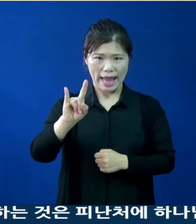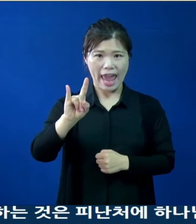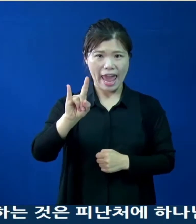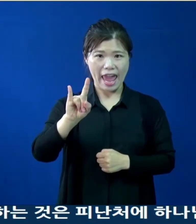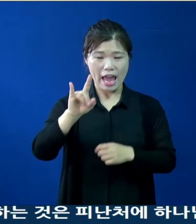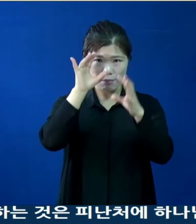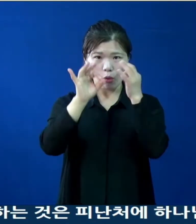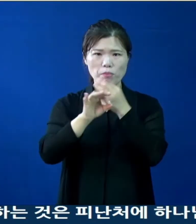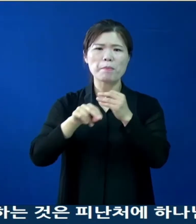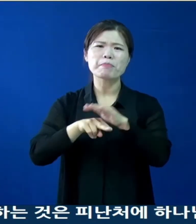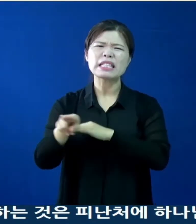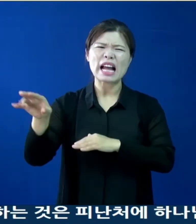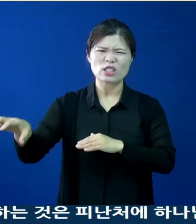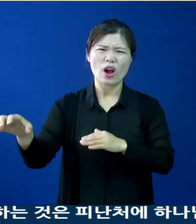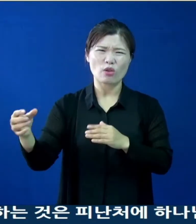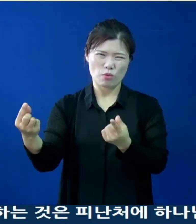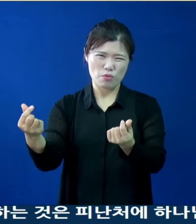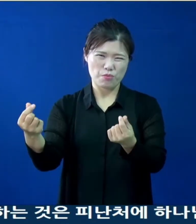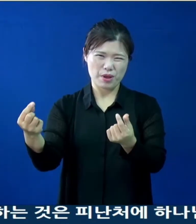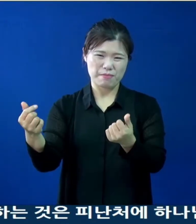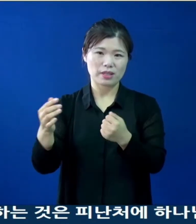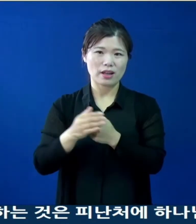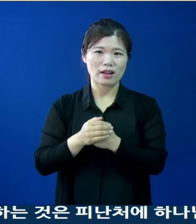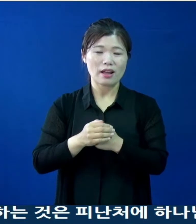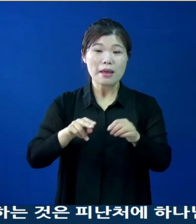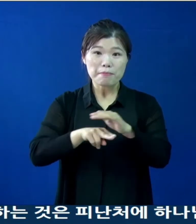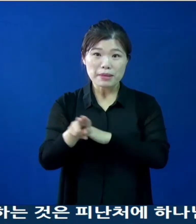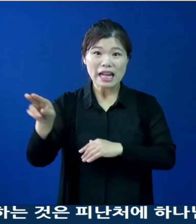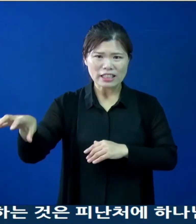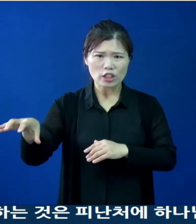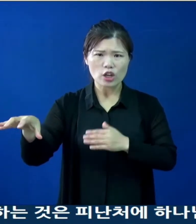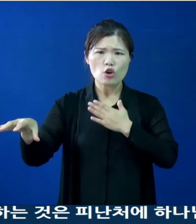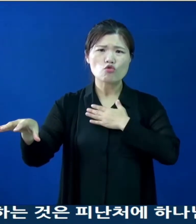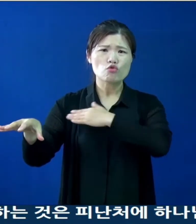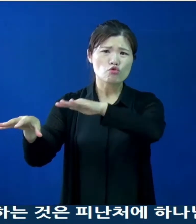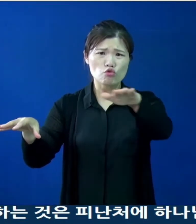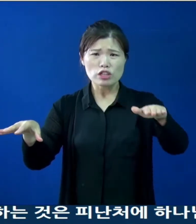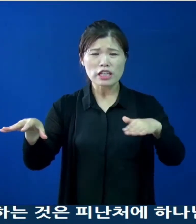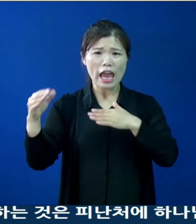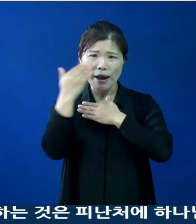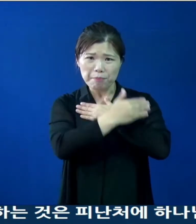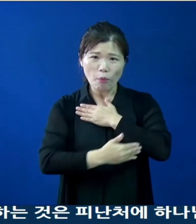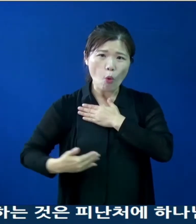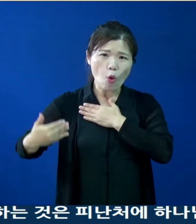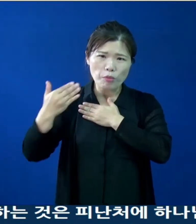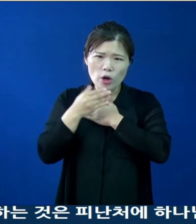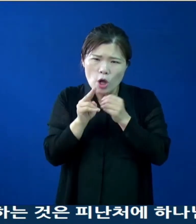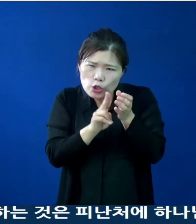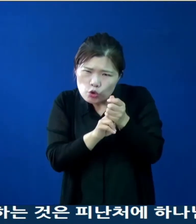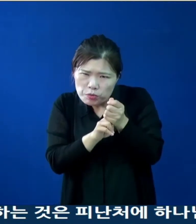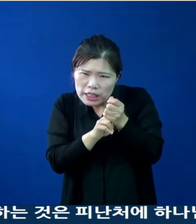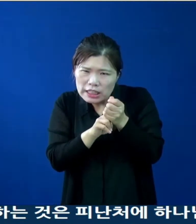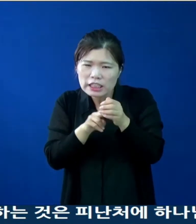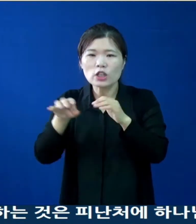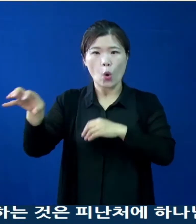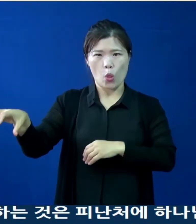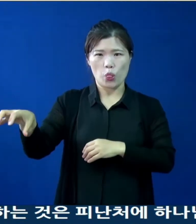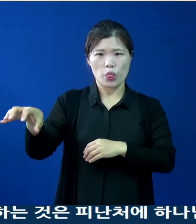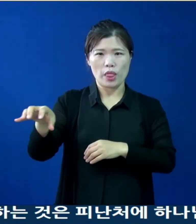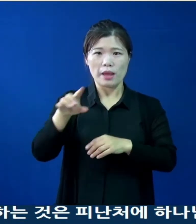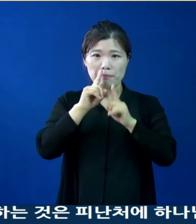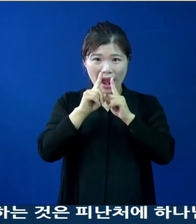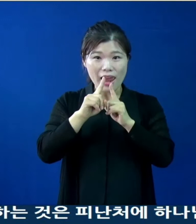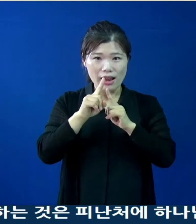피난처의 또 다른 표현입니다. 피난처는 우리의 몸을 어려움 가운데 간신히 숨기는 것이라면